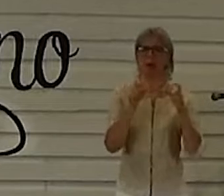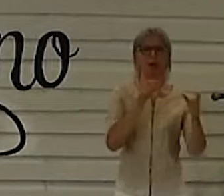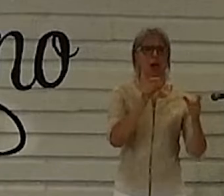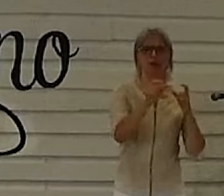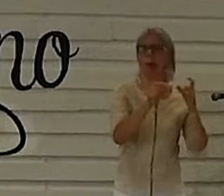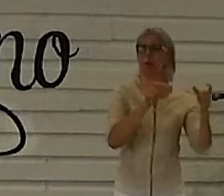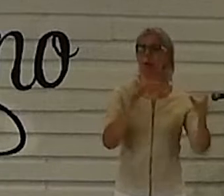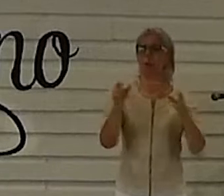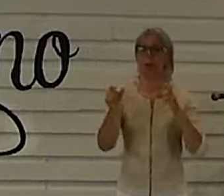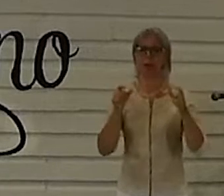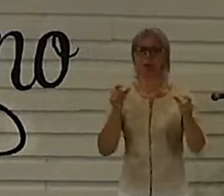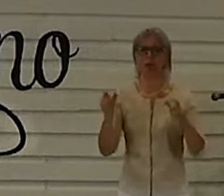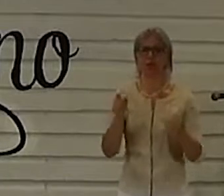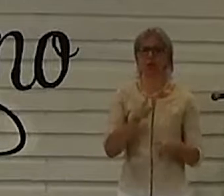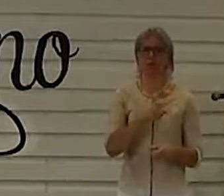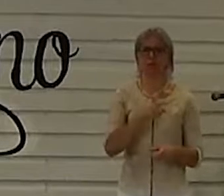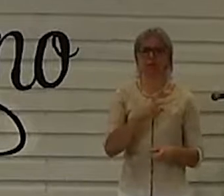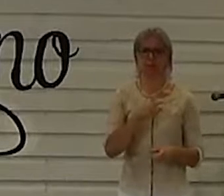fare.